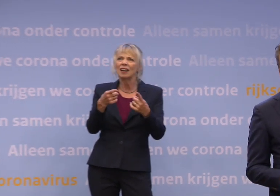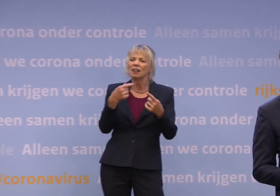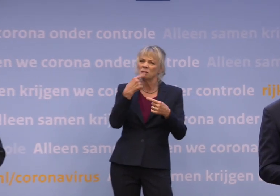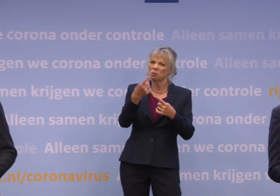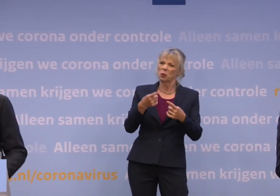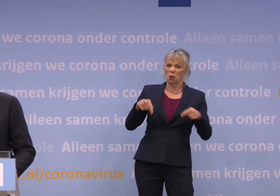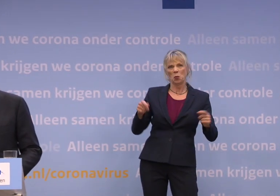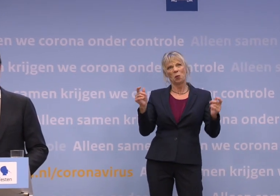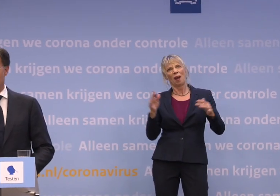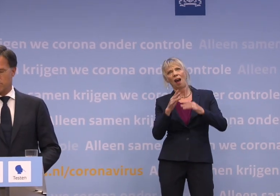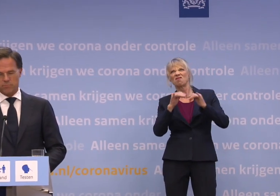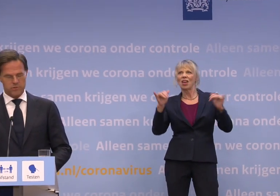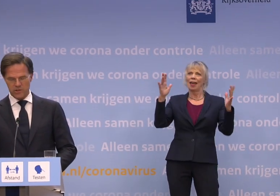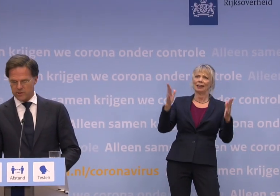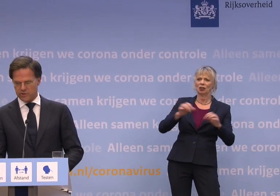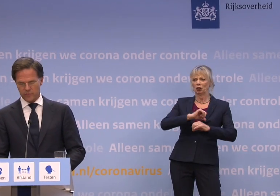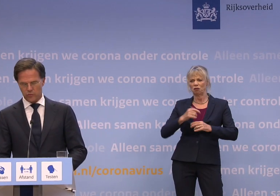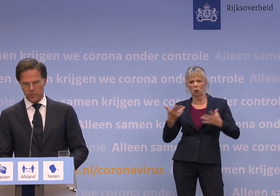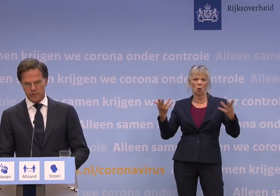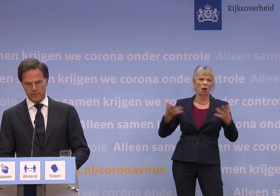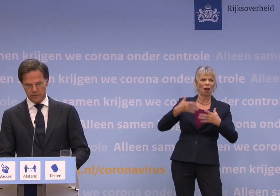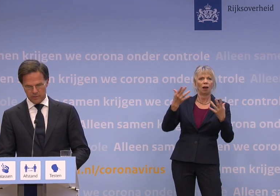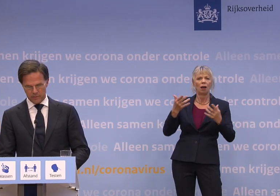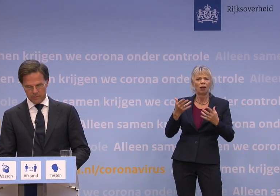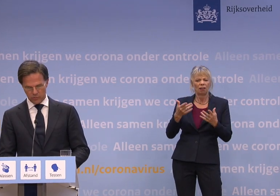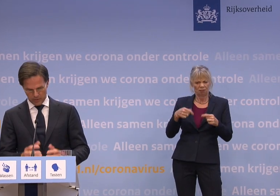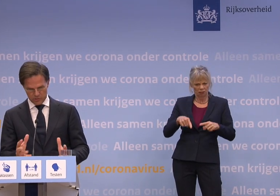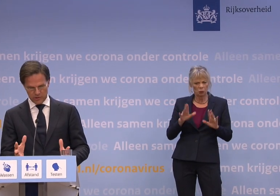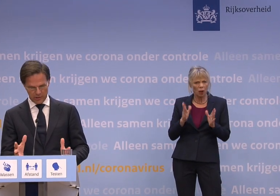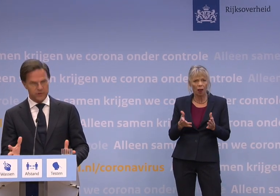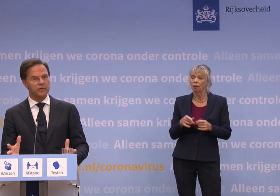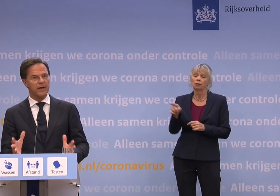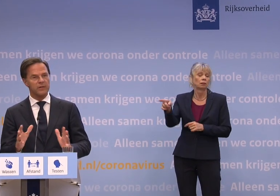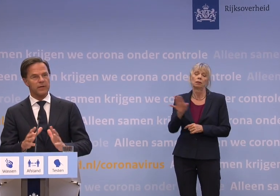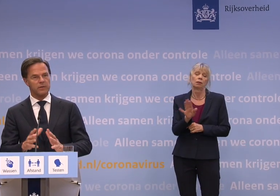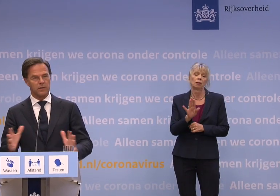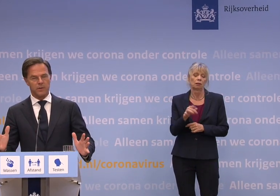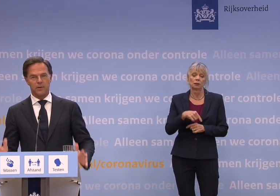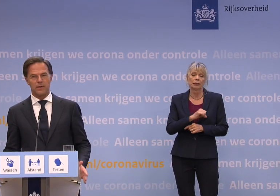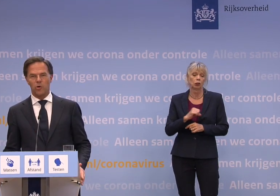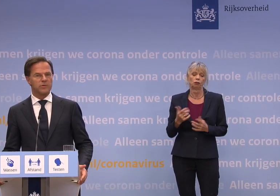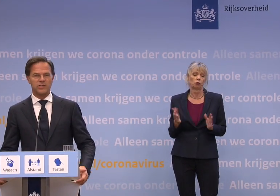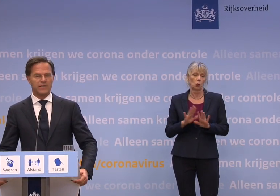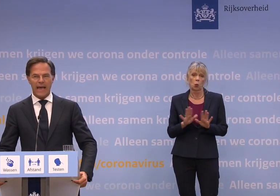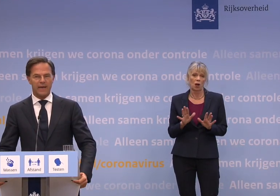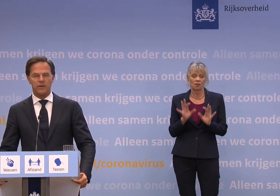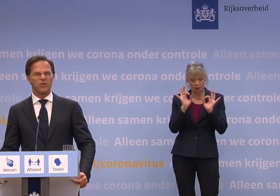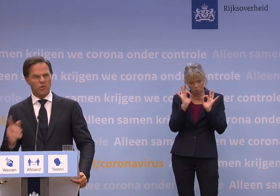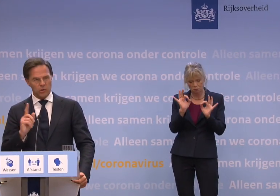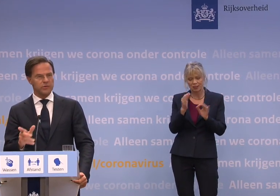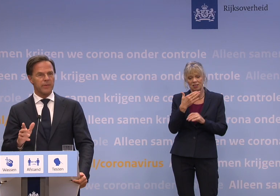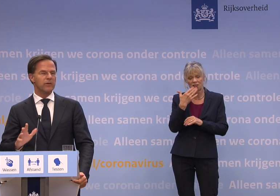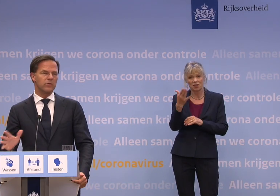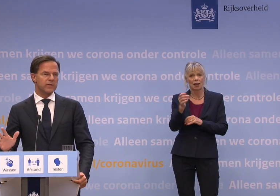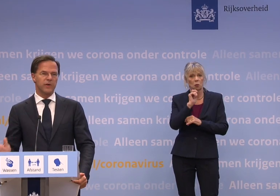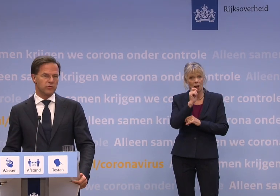maar is het niet te vroeg om deze stap te zetten? Nee, dat denk ik niet. Dat is niet te vroeg, omdat we natuurlijk heel precies advies hebben gevraagd. En het OMT zegt eigenlijk voor